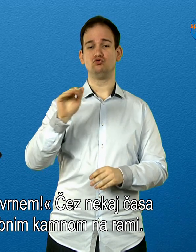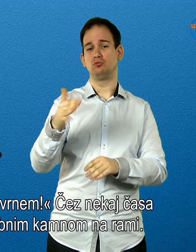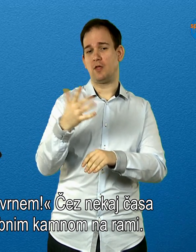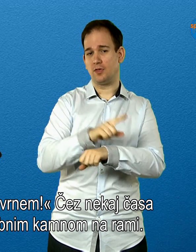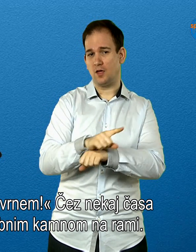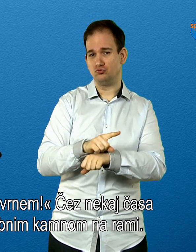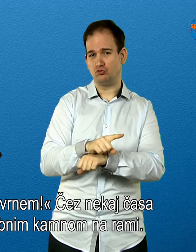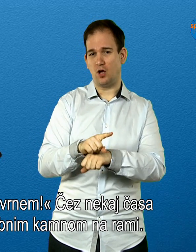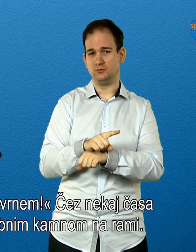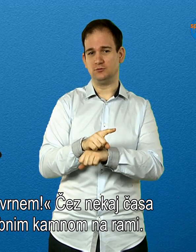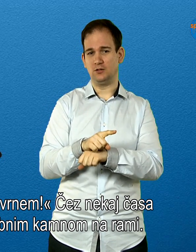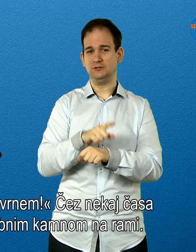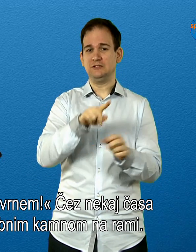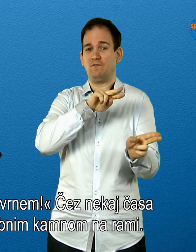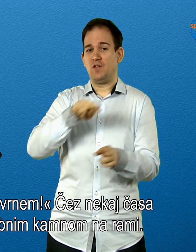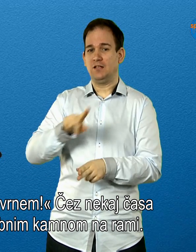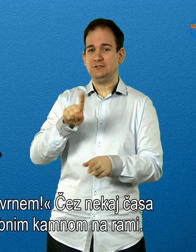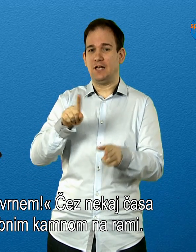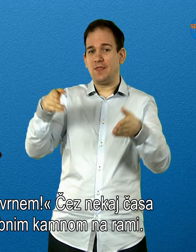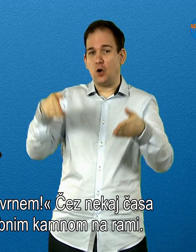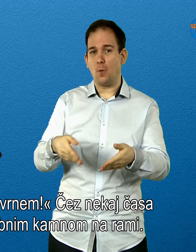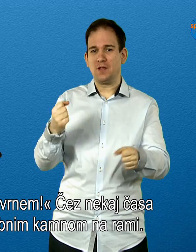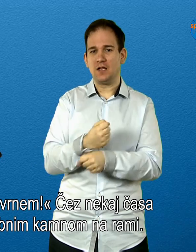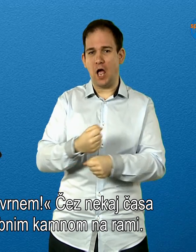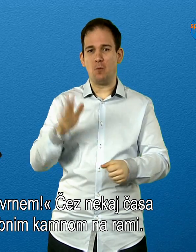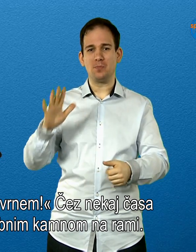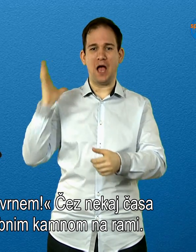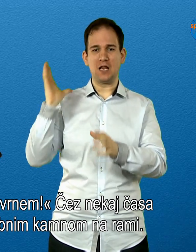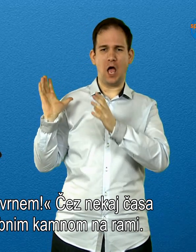Čez nekaj časa se vrne z nagrobnim kamnom na rami.